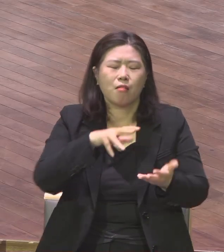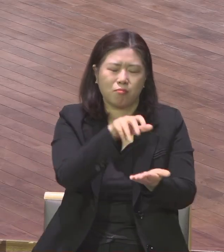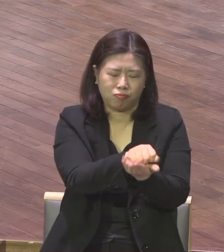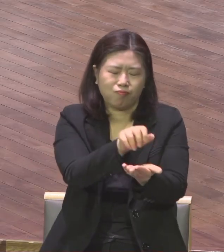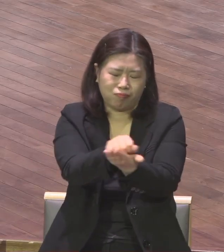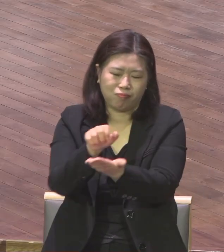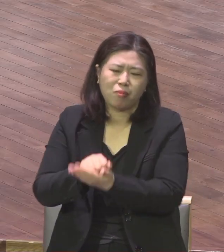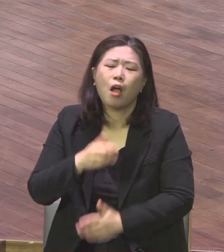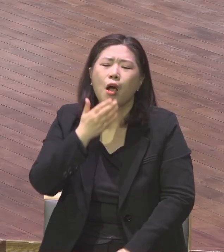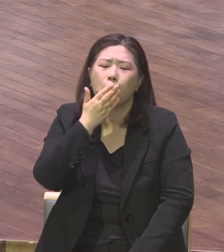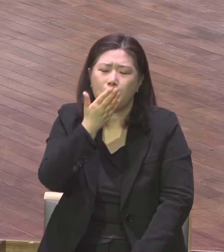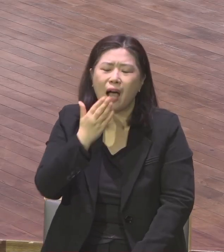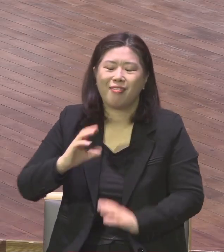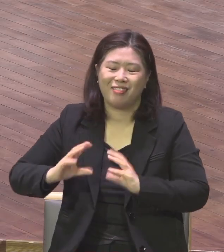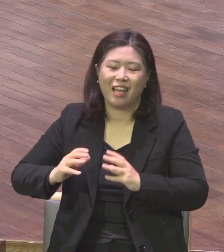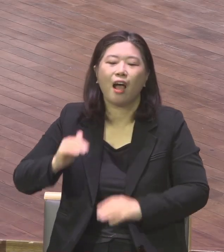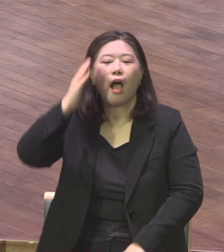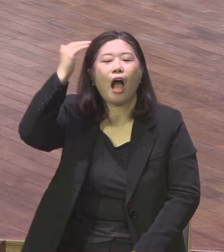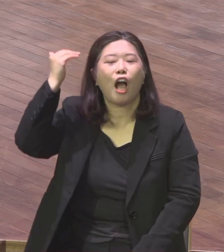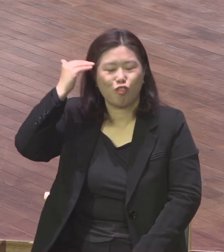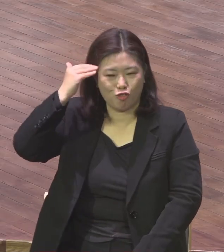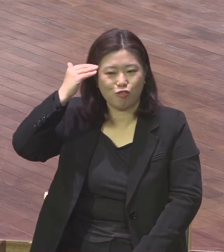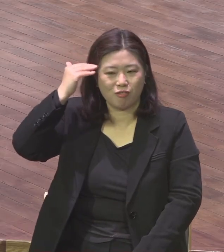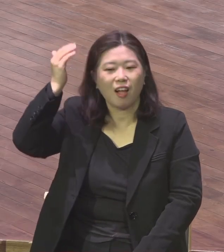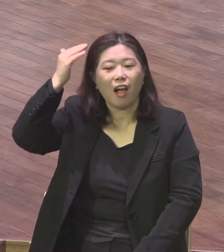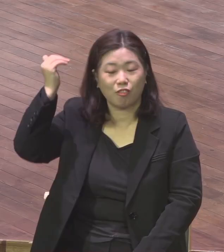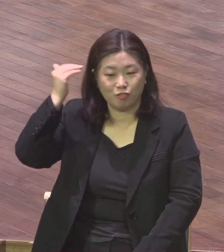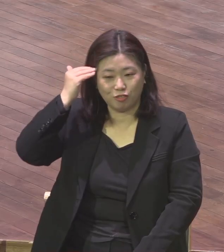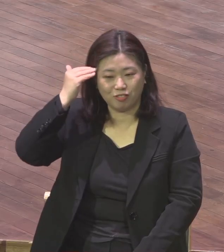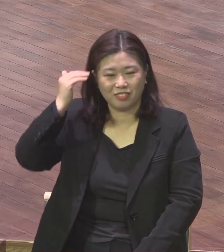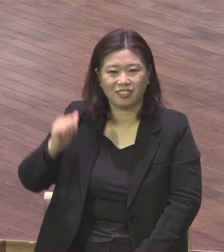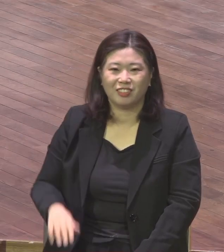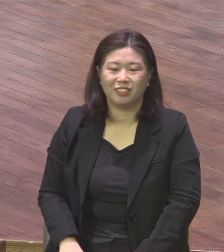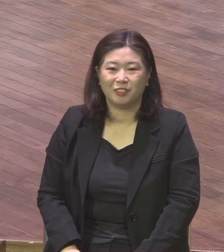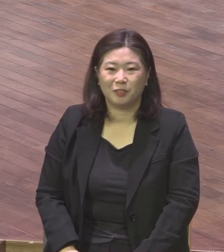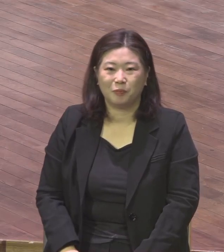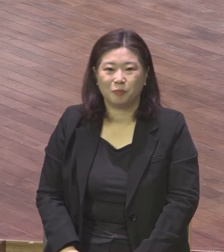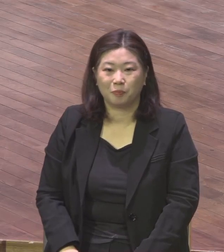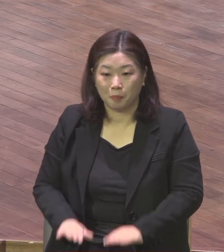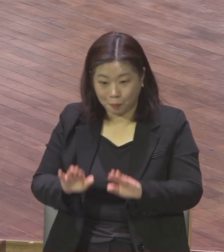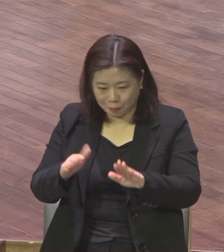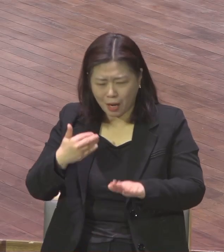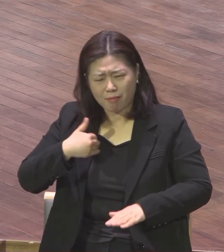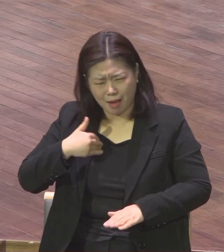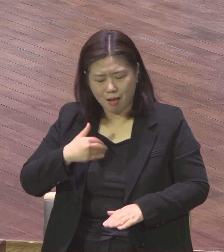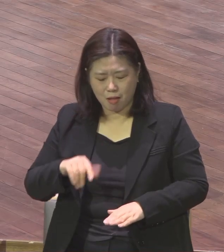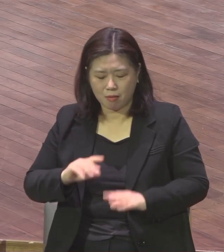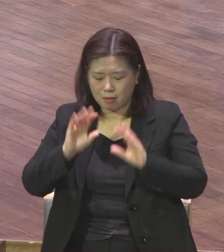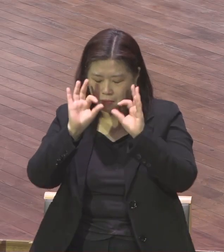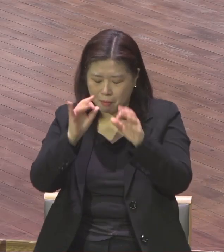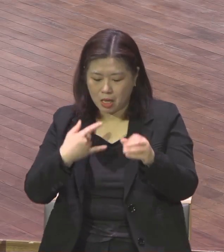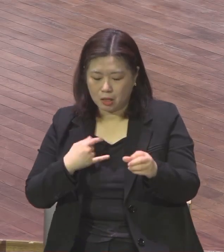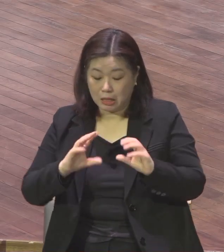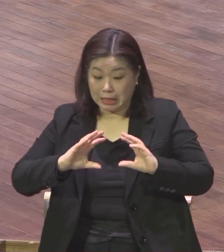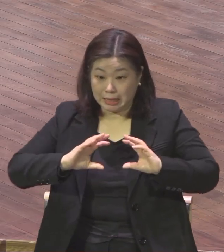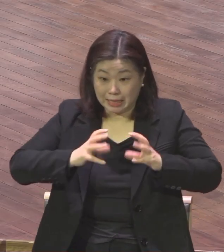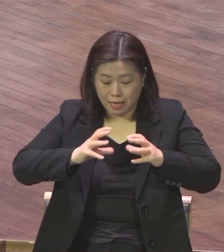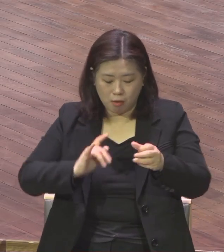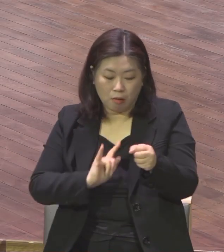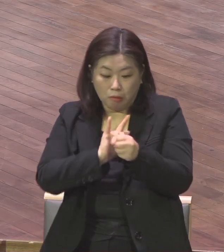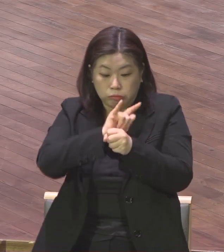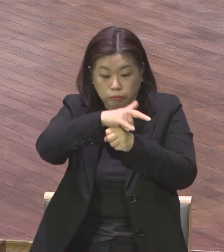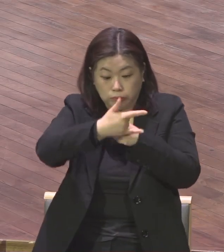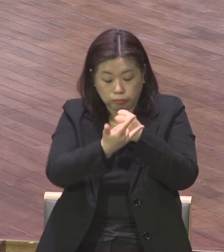말이 아니에요. 착각해서 하는 우리끼리 하는 말이 아니에요. 전 세계를 돌아다니 보면, 전 세계 선교현장